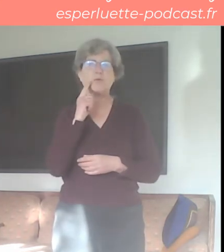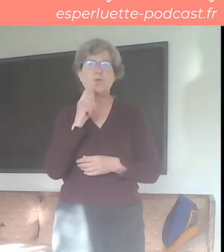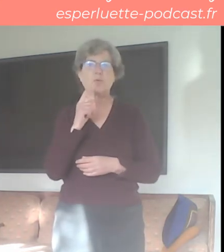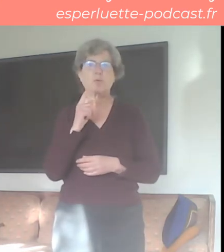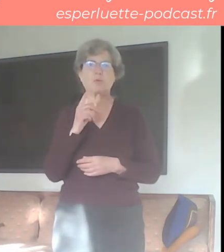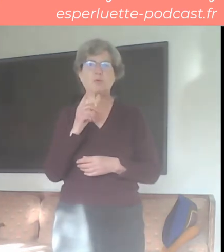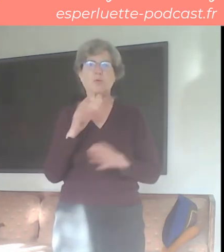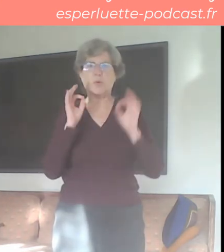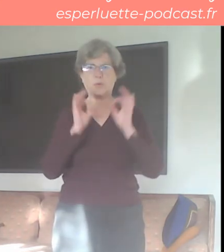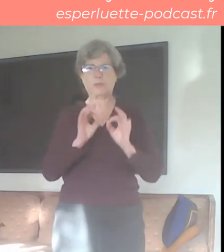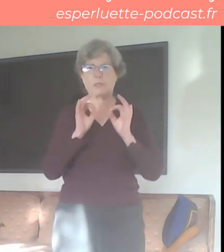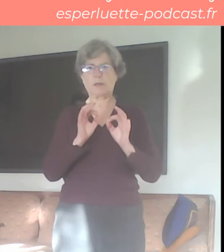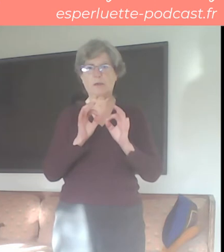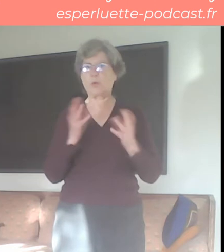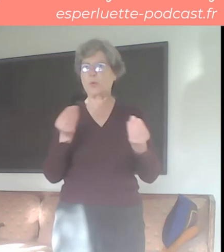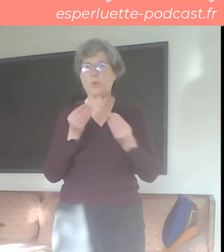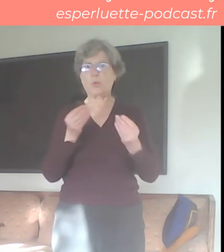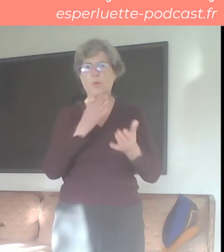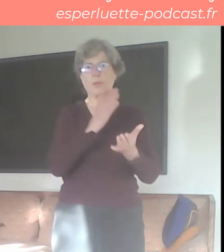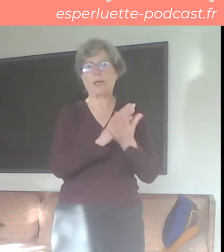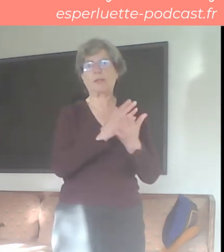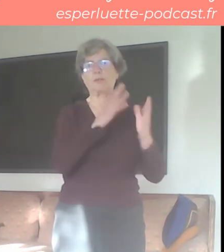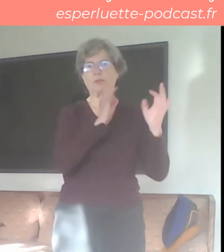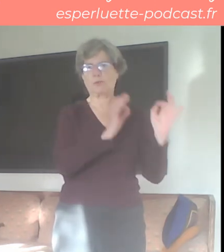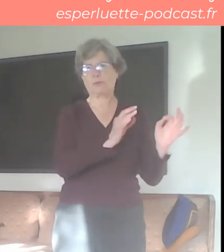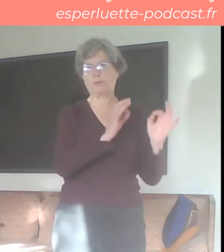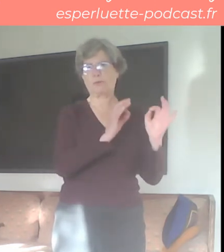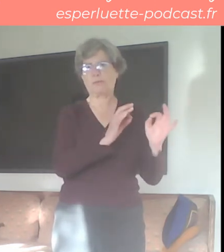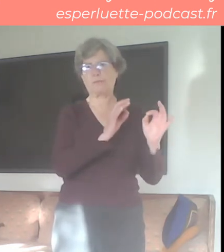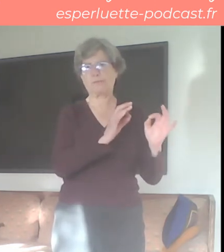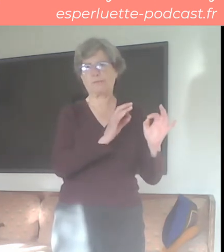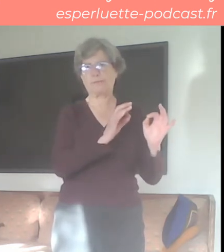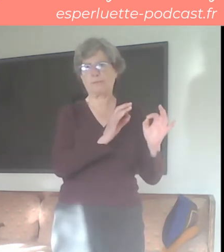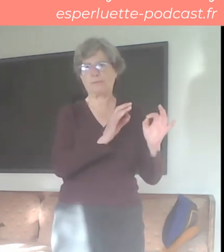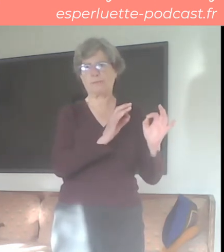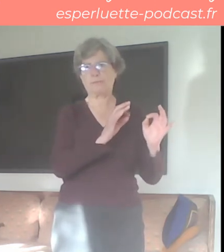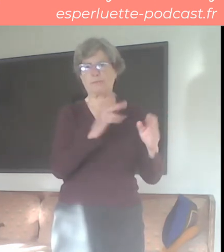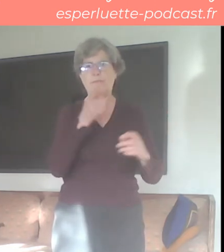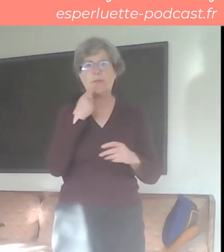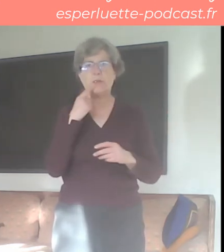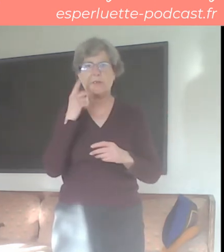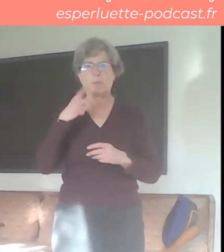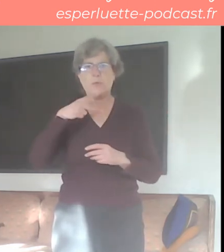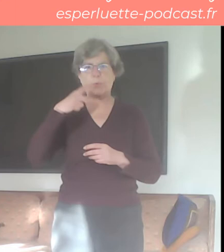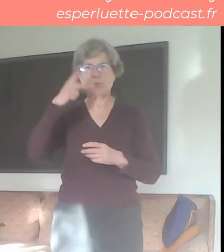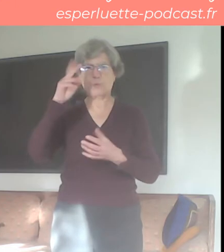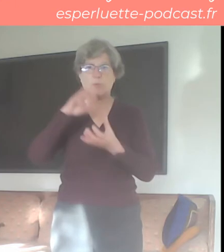encore. Je l'oublie encore, parce que c'est tellement pas naturel que, bon, j'en